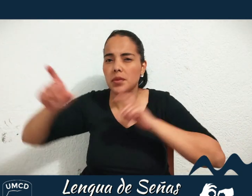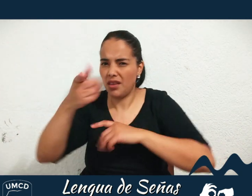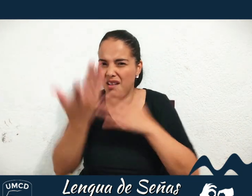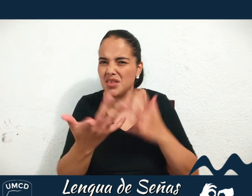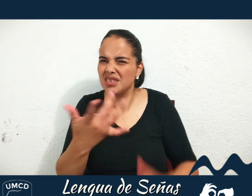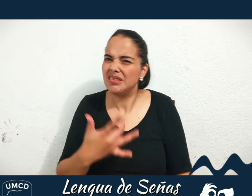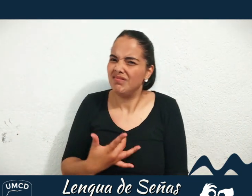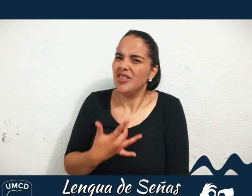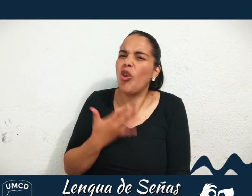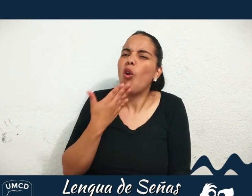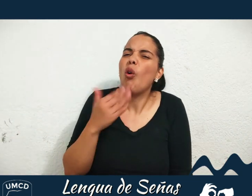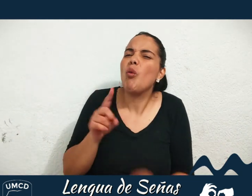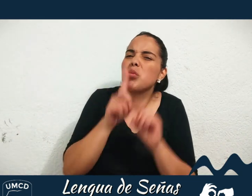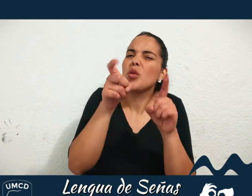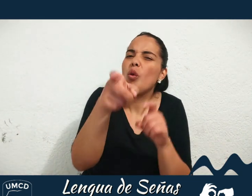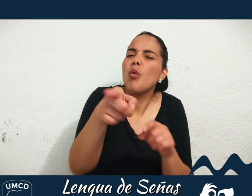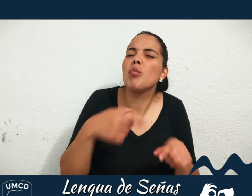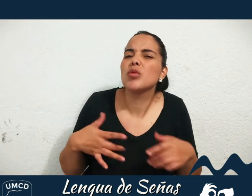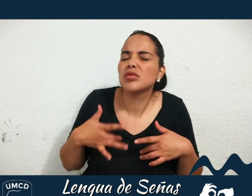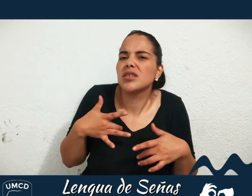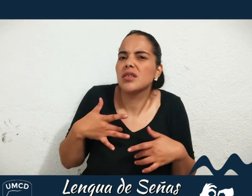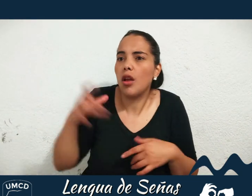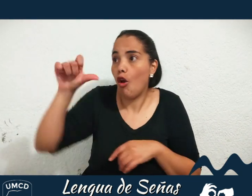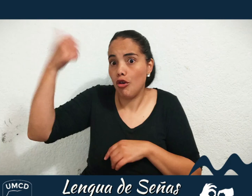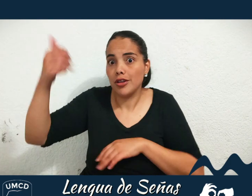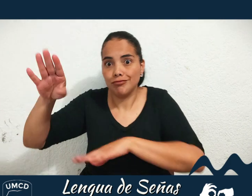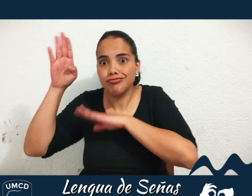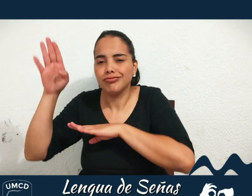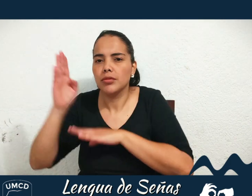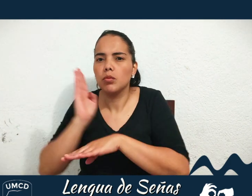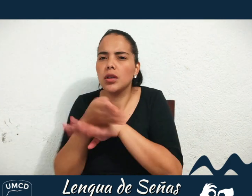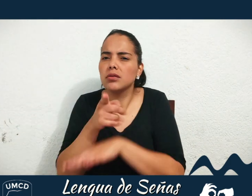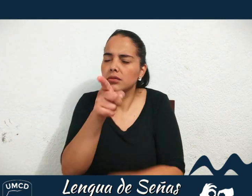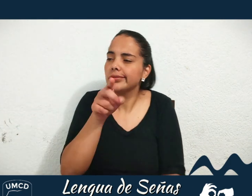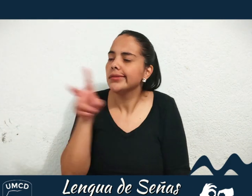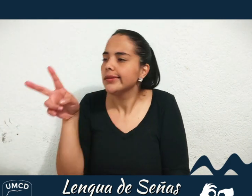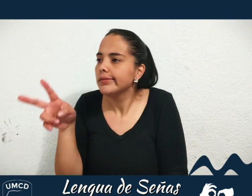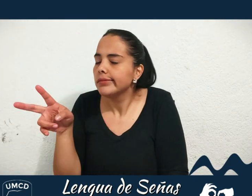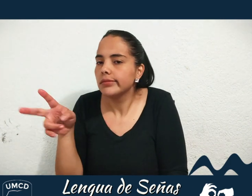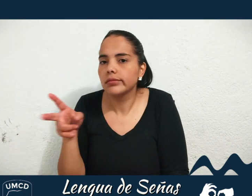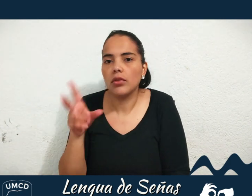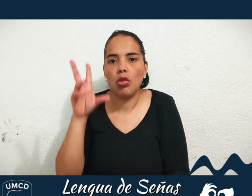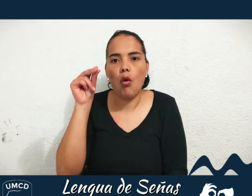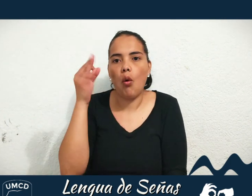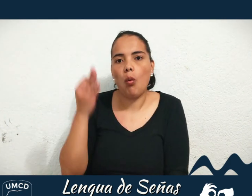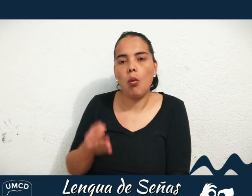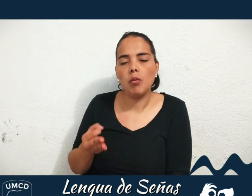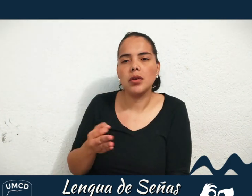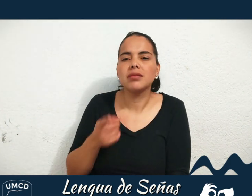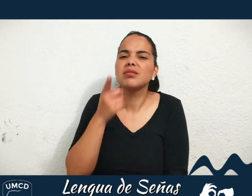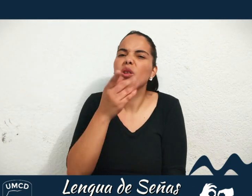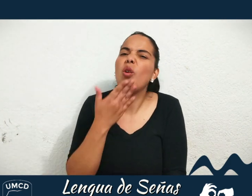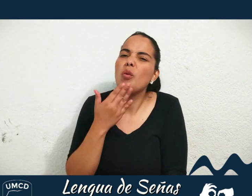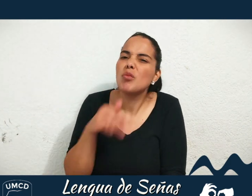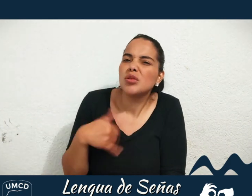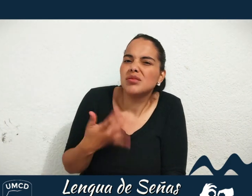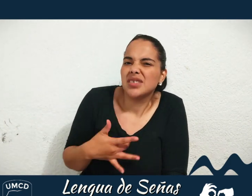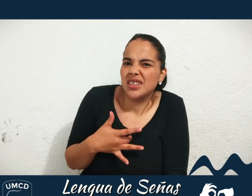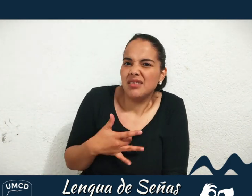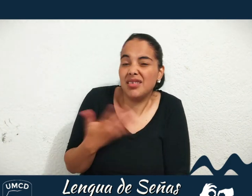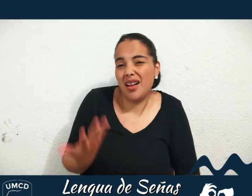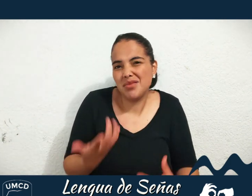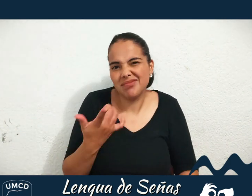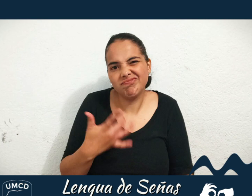le da, ese compromiso que otra persona le ofrece a usted, y de repente se encuentra de que no le cumplieron. Se